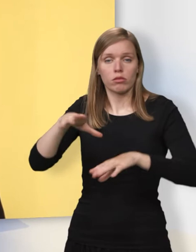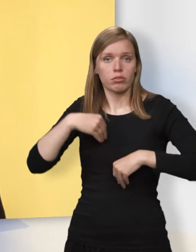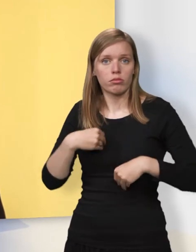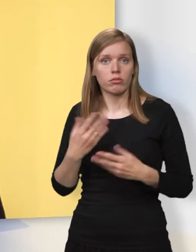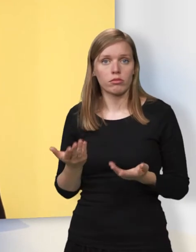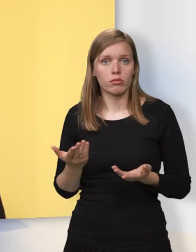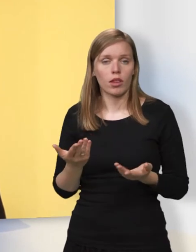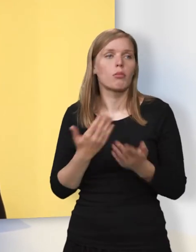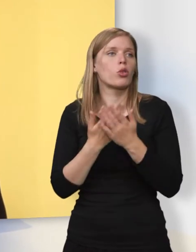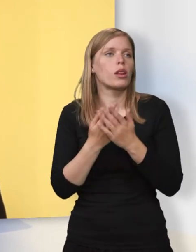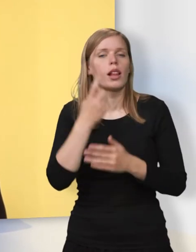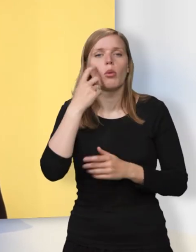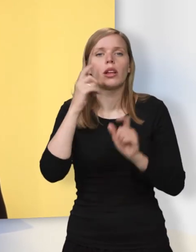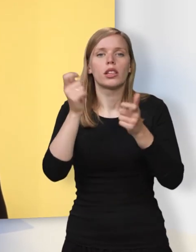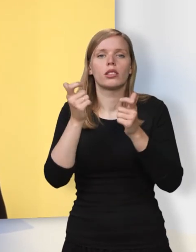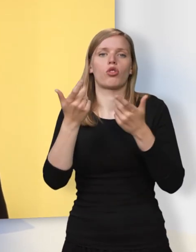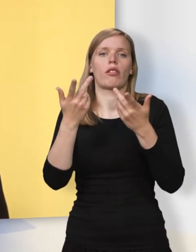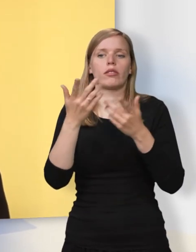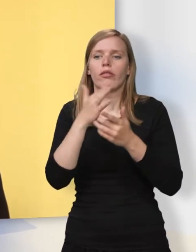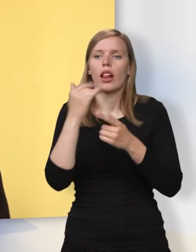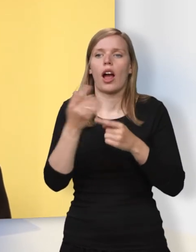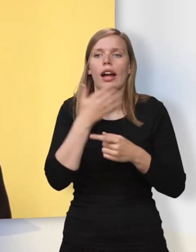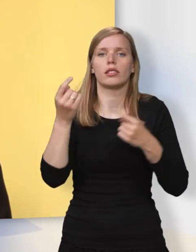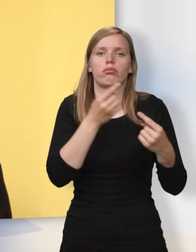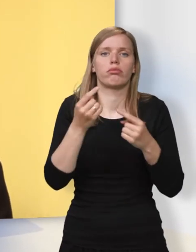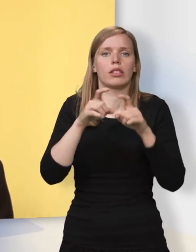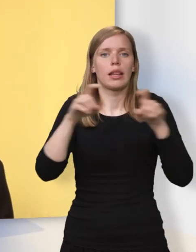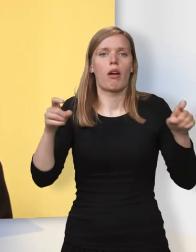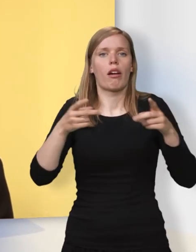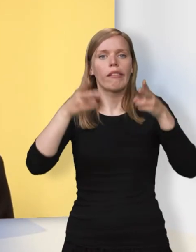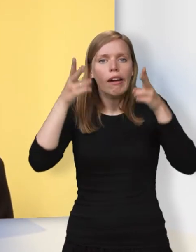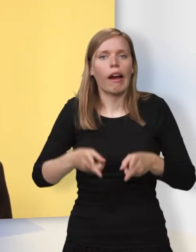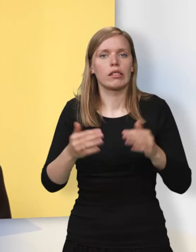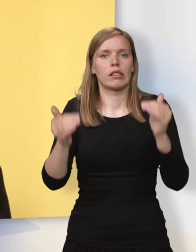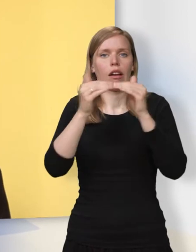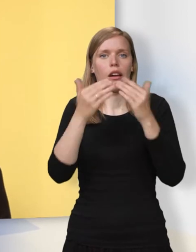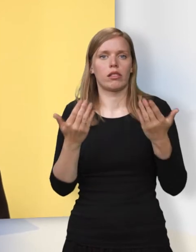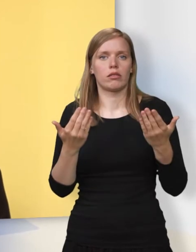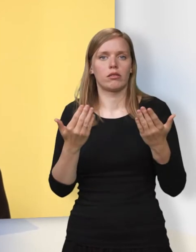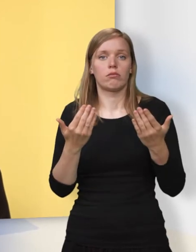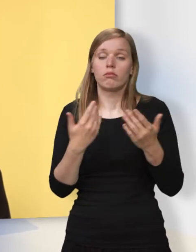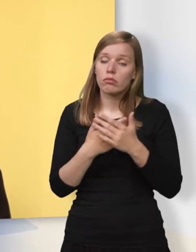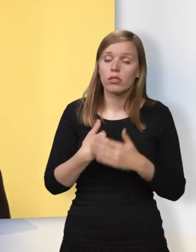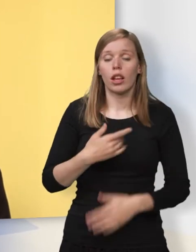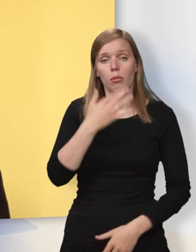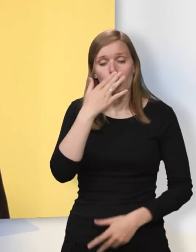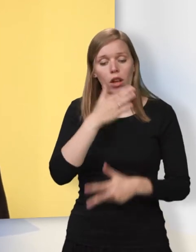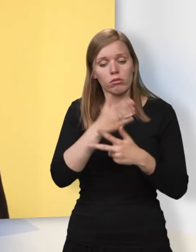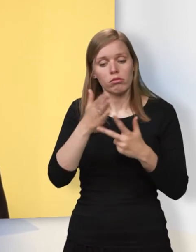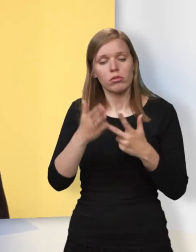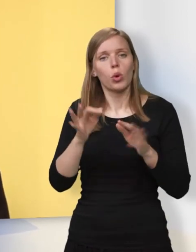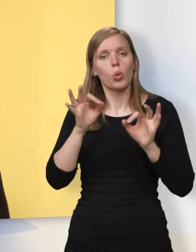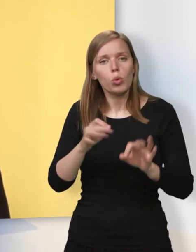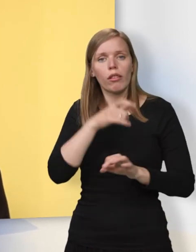Themen, die jetzt in der Debatte sind, Gerechtigkeit. Mhm. Und überall dort versuche ich verantwortungsvoll zu handeln,